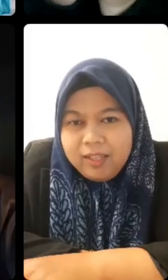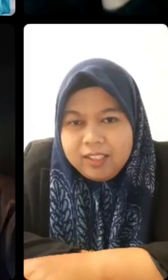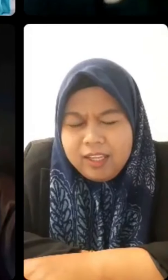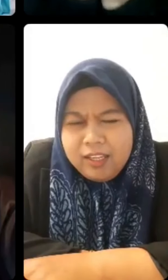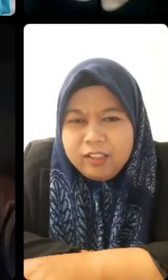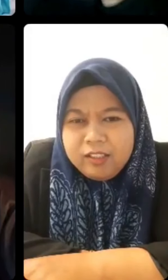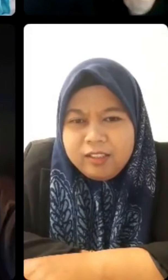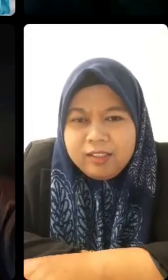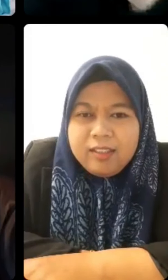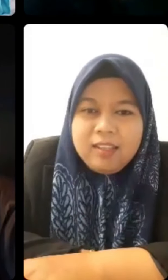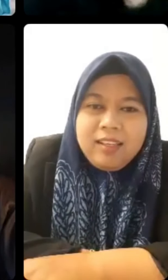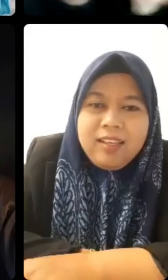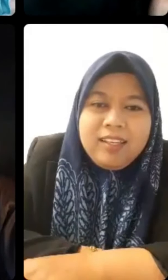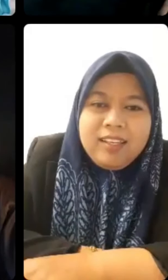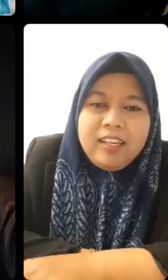Okay,